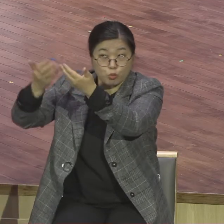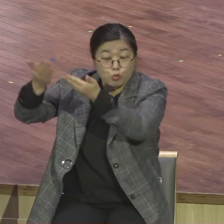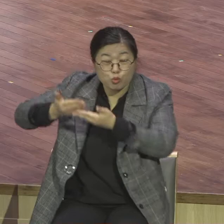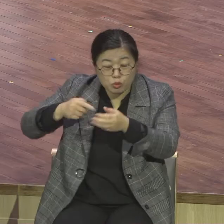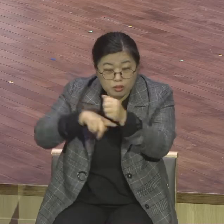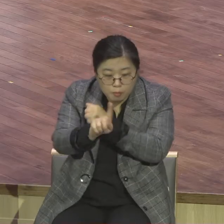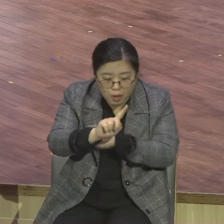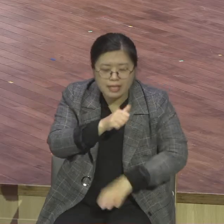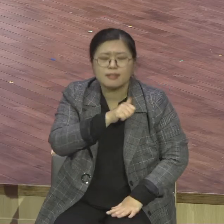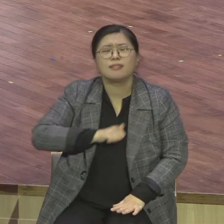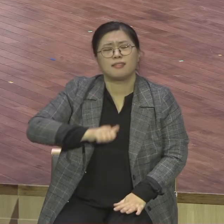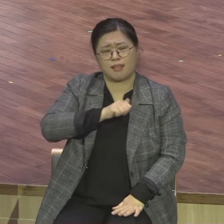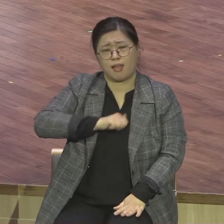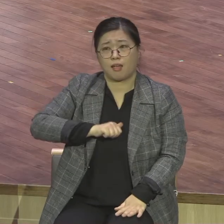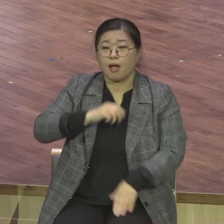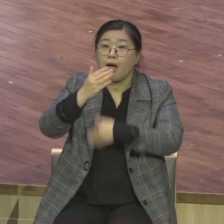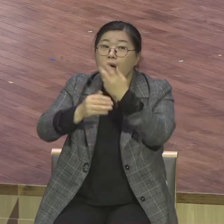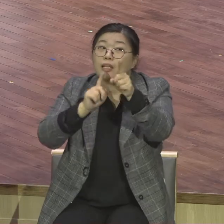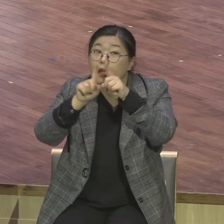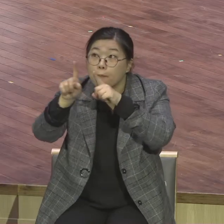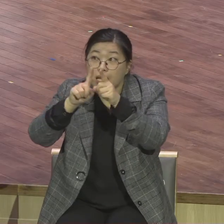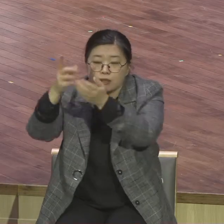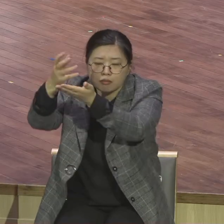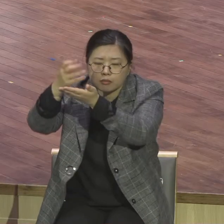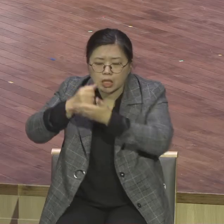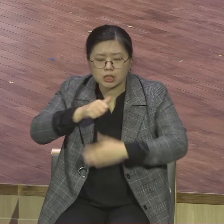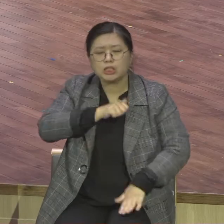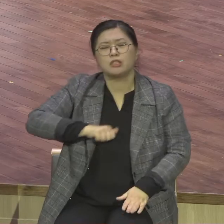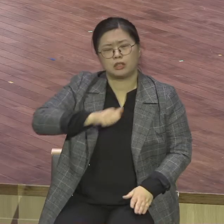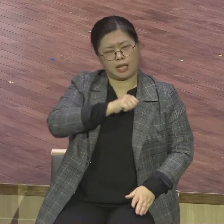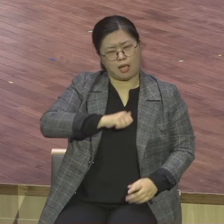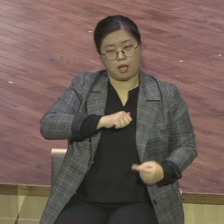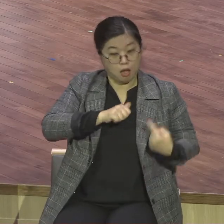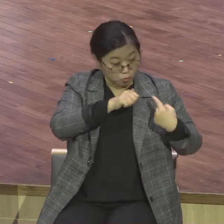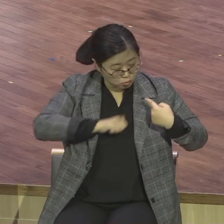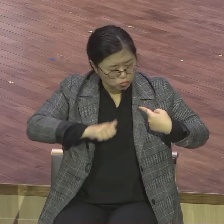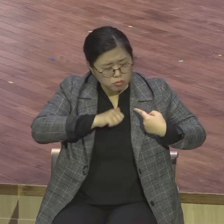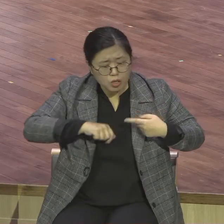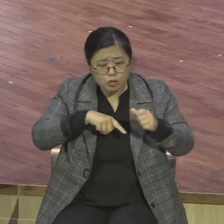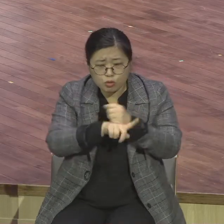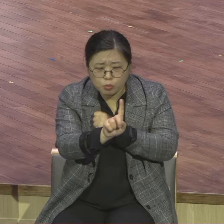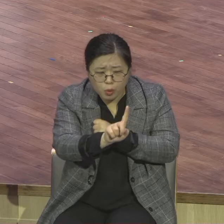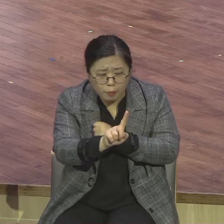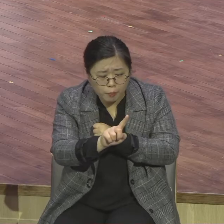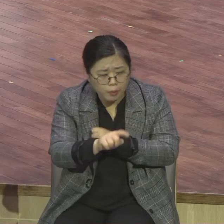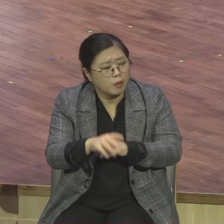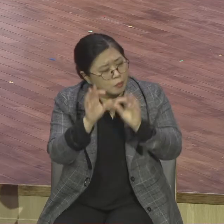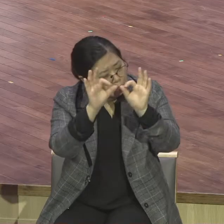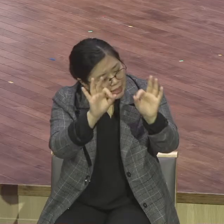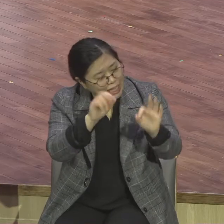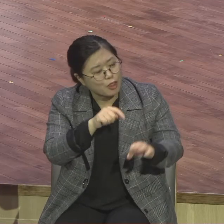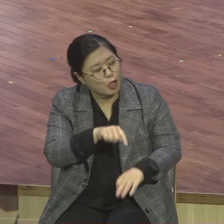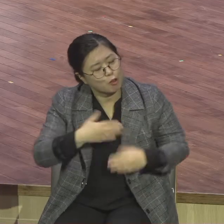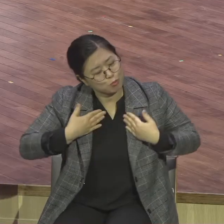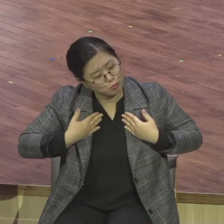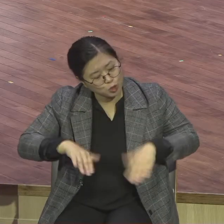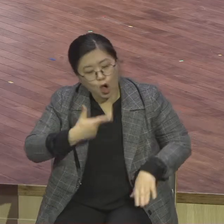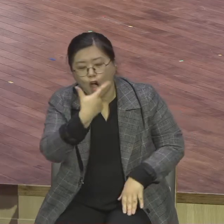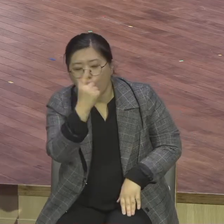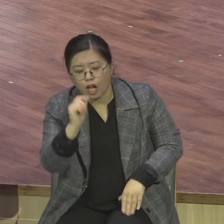기다리면서 하나님이 왜 시험 주시냐? 우리의 부족함을 채우시려고. 우리의 연약함을